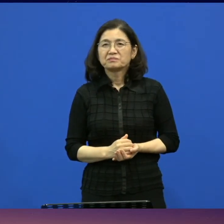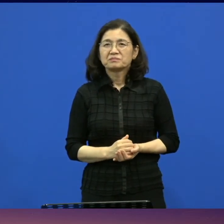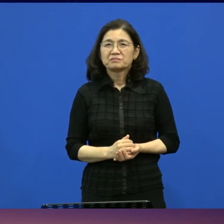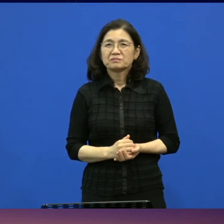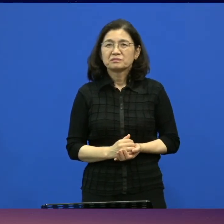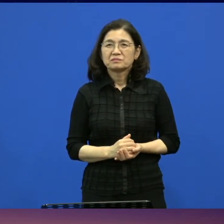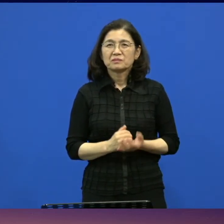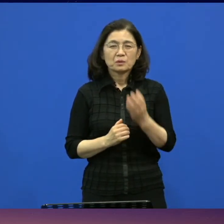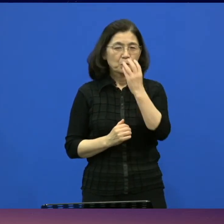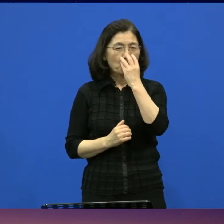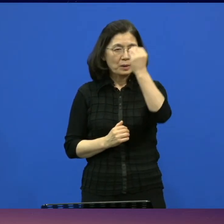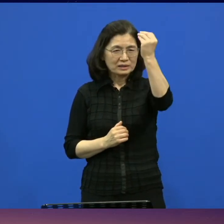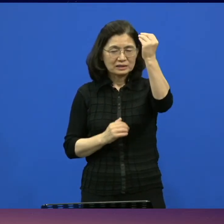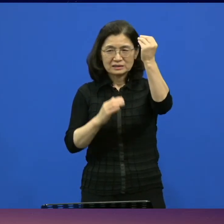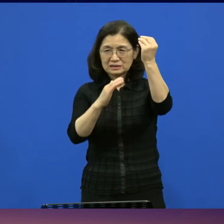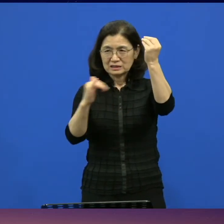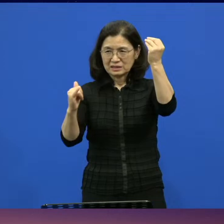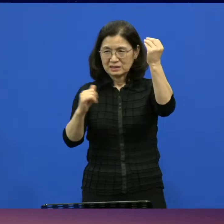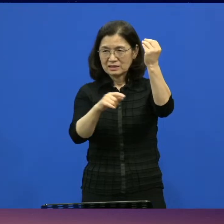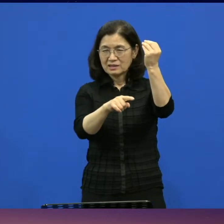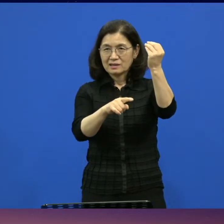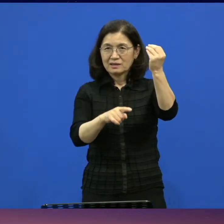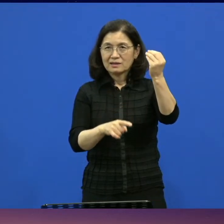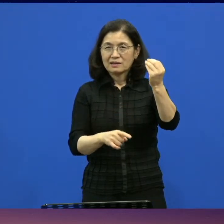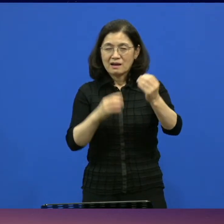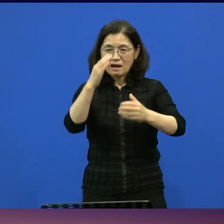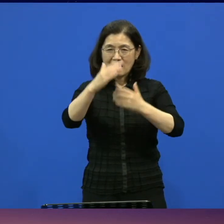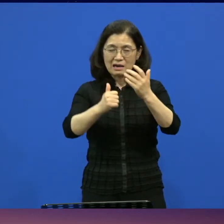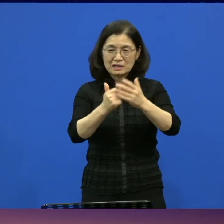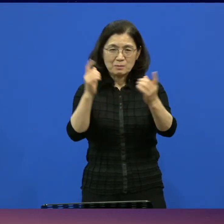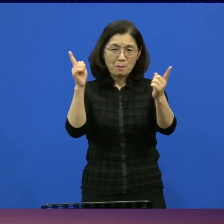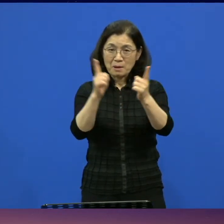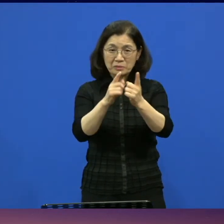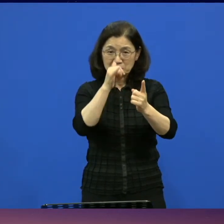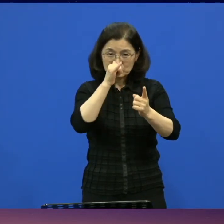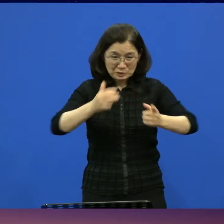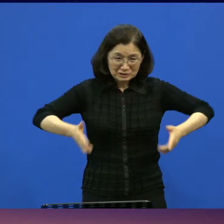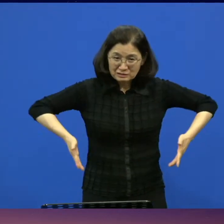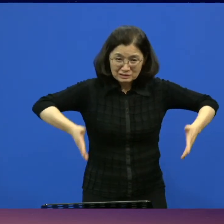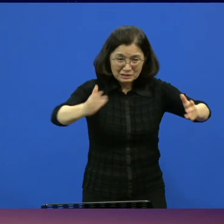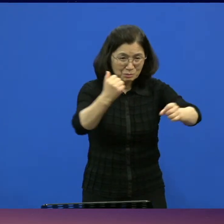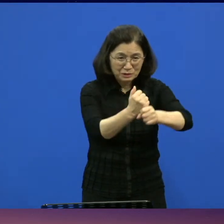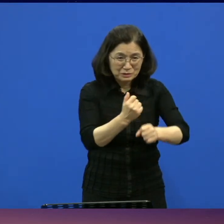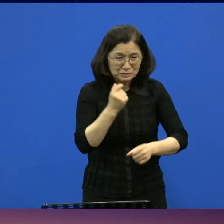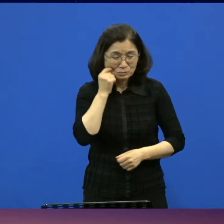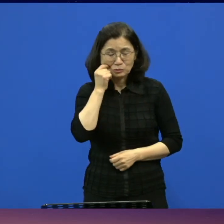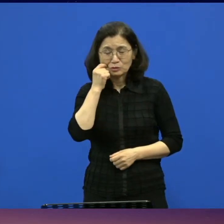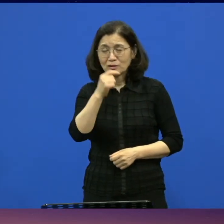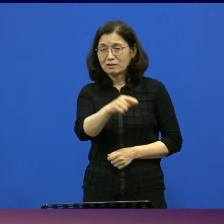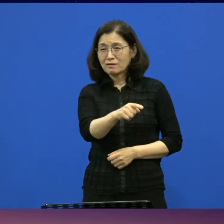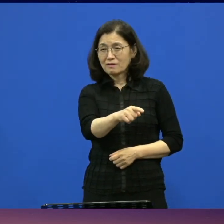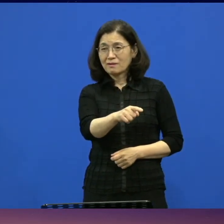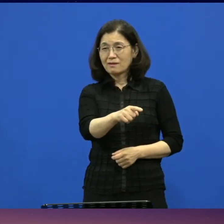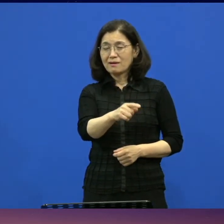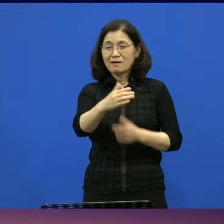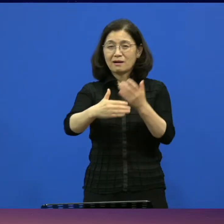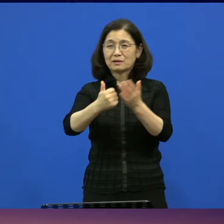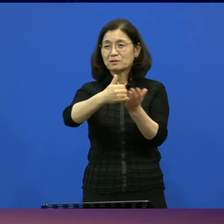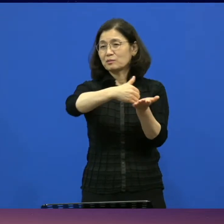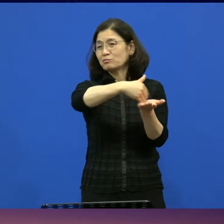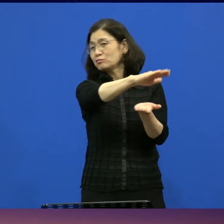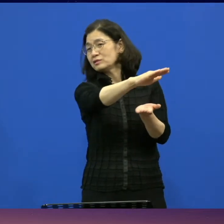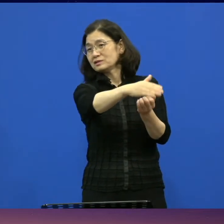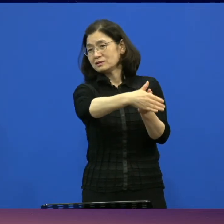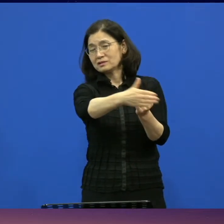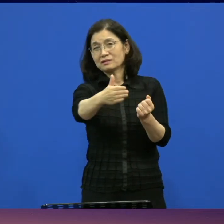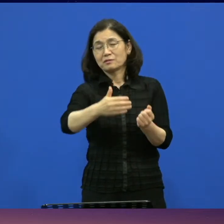물리치신대요. 여기 무슨 대로가 열려요? 하나님을 만날 수 있는 접점이 있어요? 없어요. 하나님이 물리치신다는 거예요.